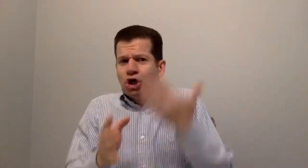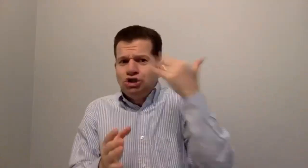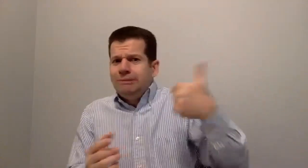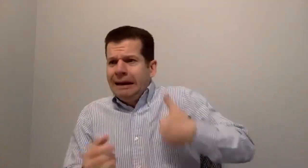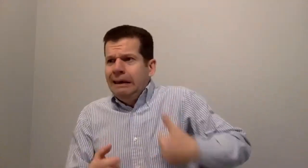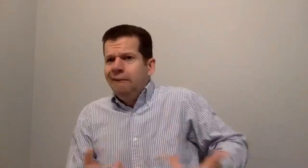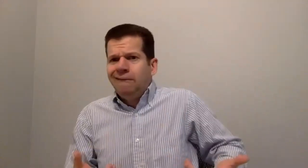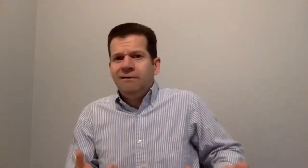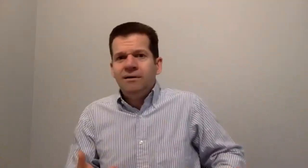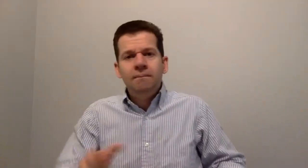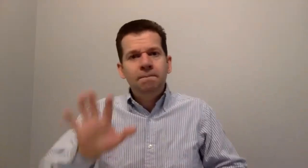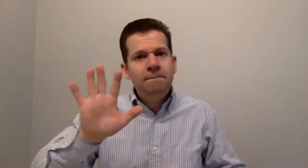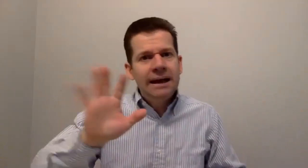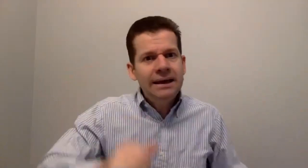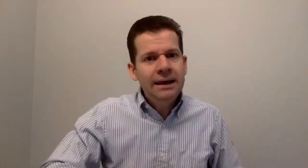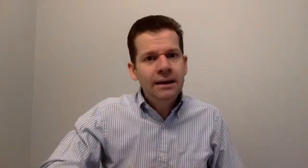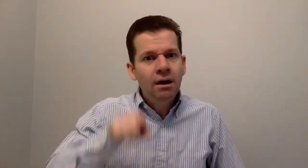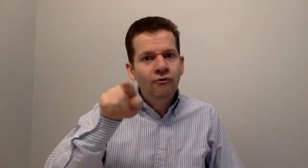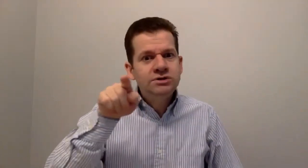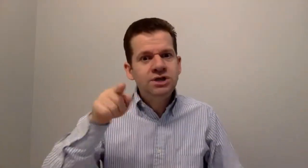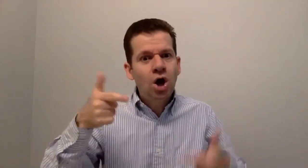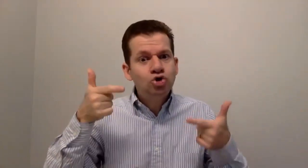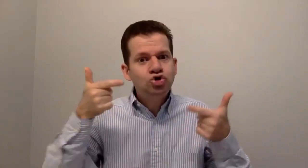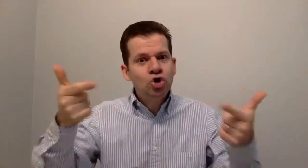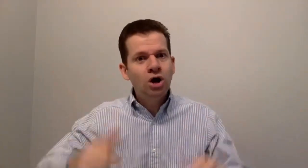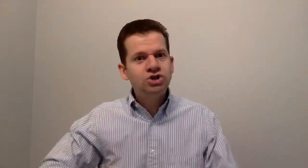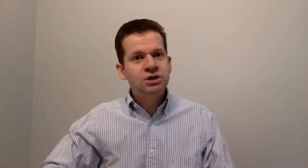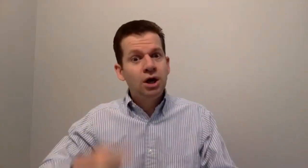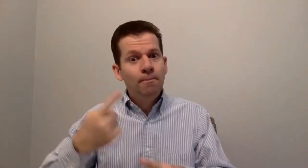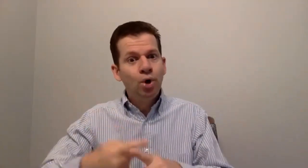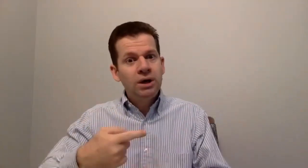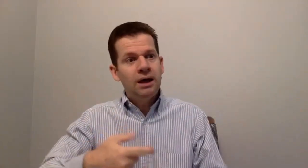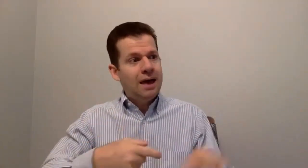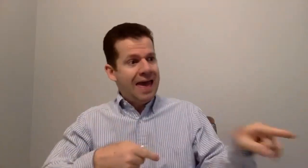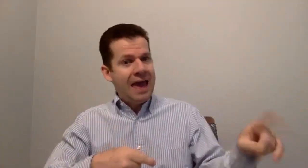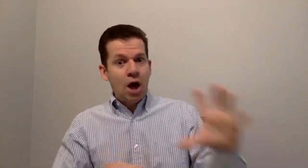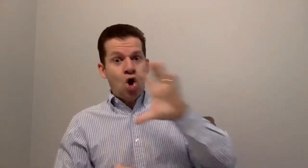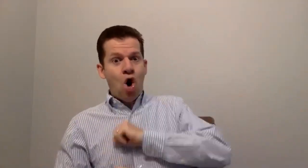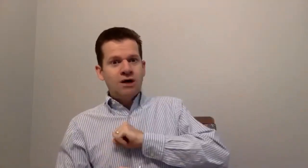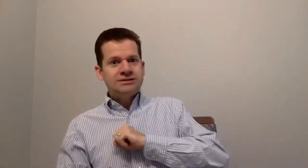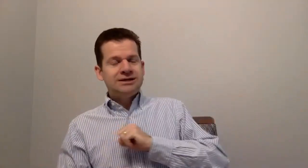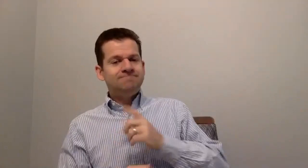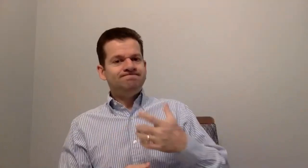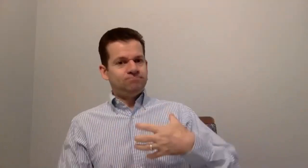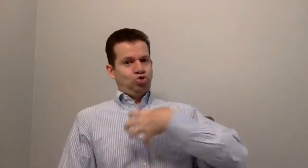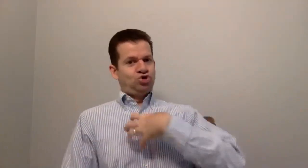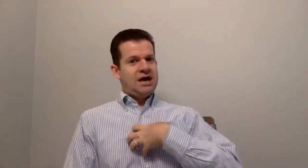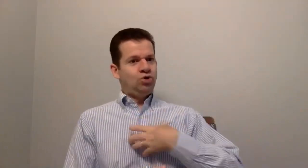só chama eu. Peraí, você, ó, sorte, porque ela gosta do